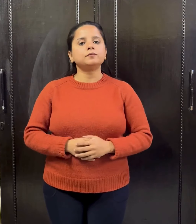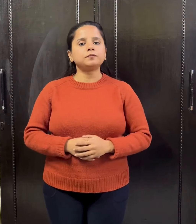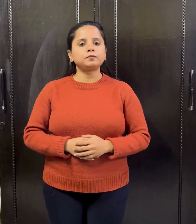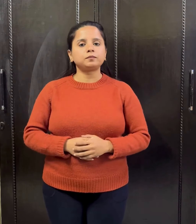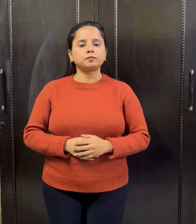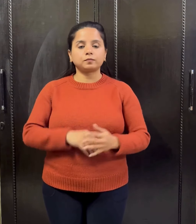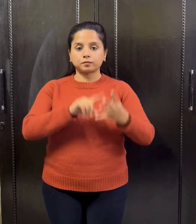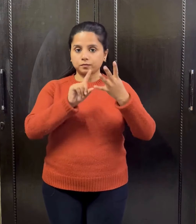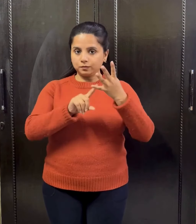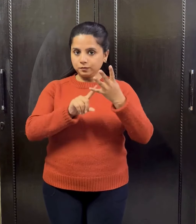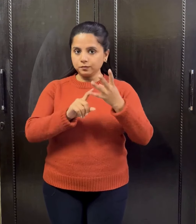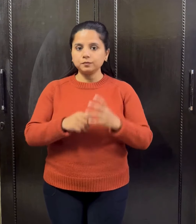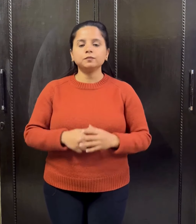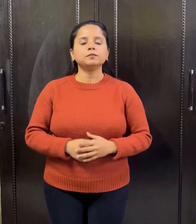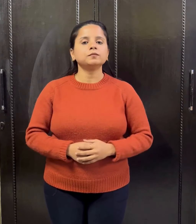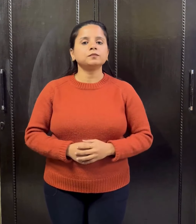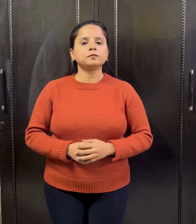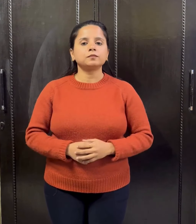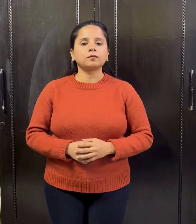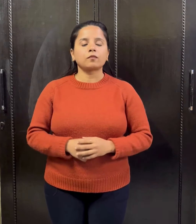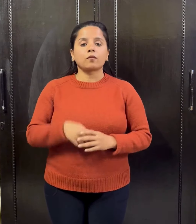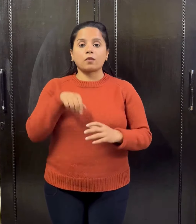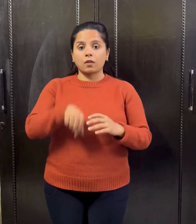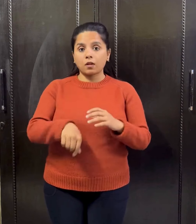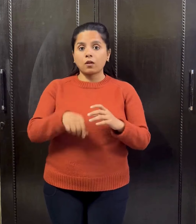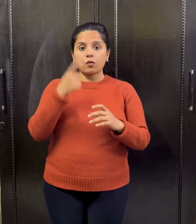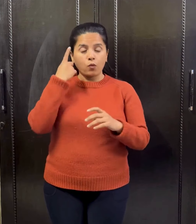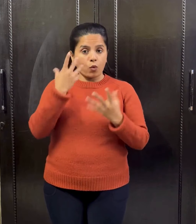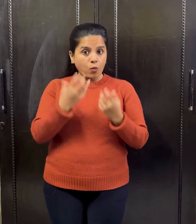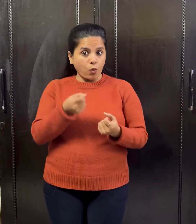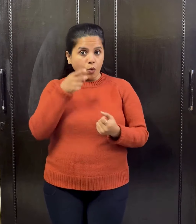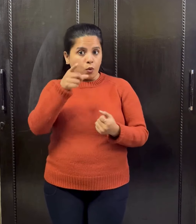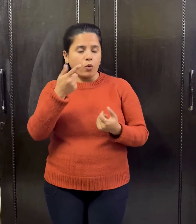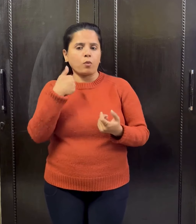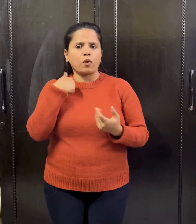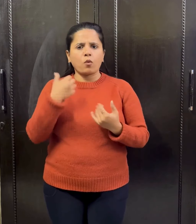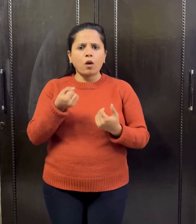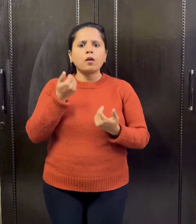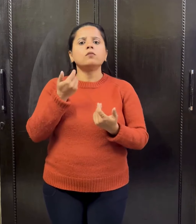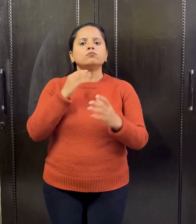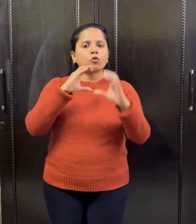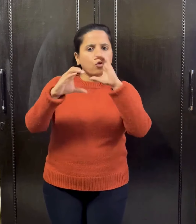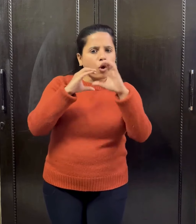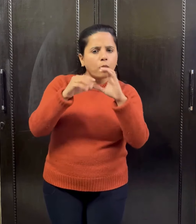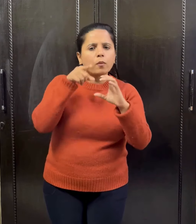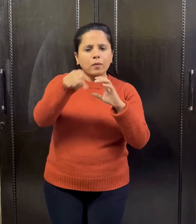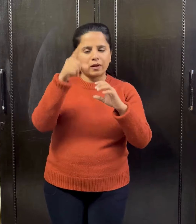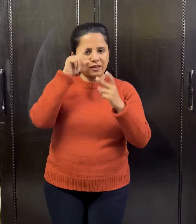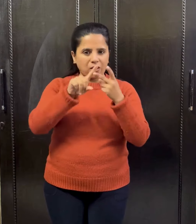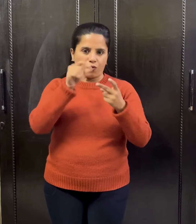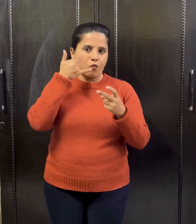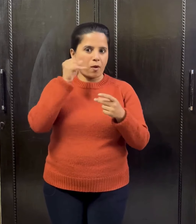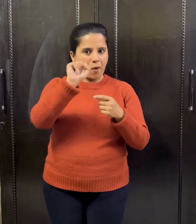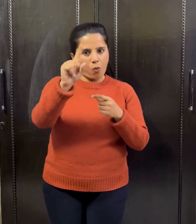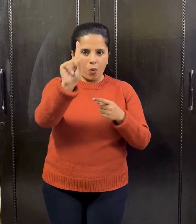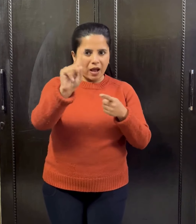चौथा, कम्युनिकेशन इंश्योर करने के लिए एक ऑल्टरनेटिव कॉन्टैक्ट नंबर भी प्रोवाइड करें।